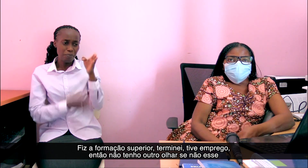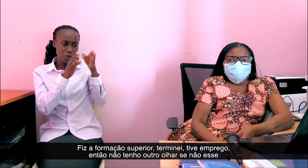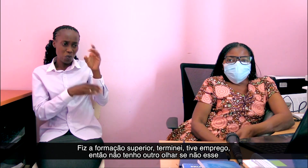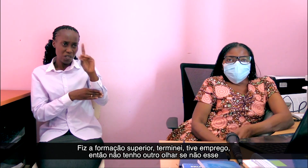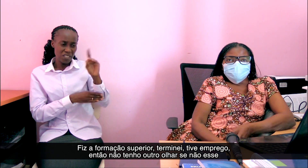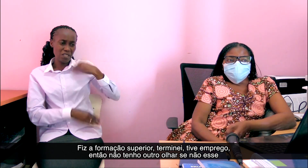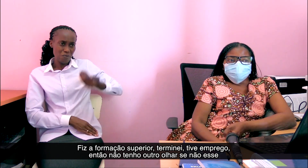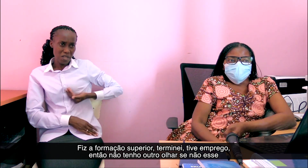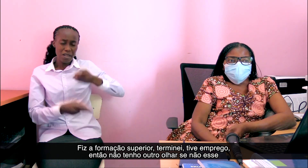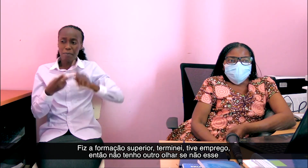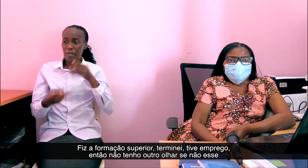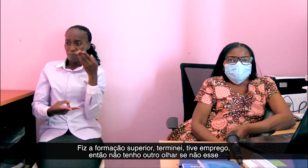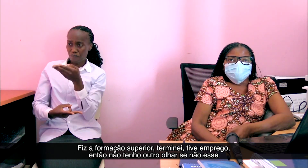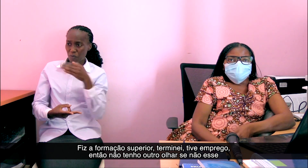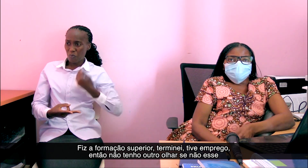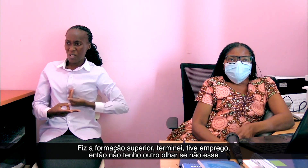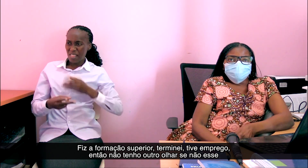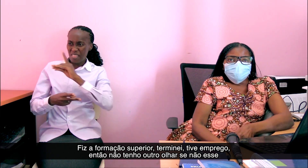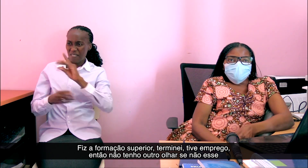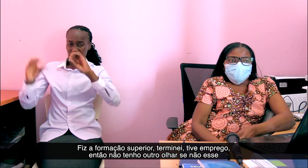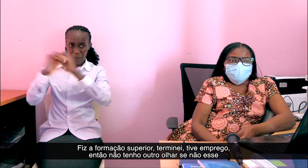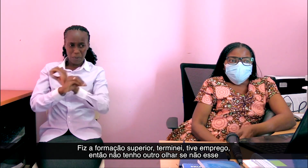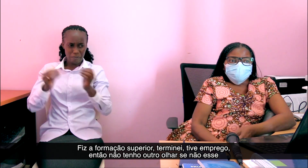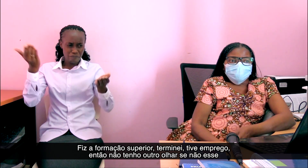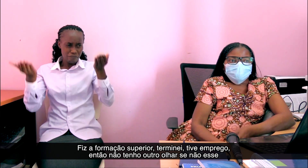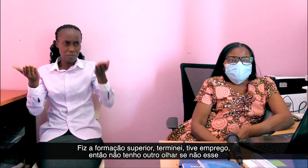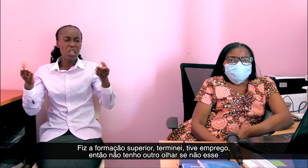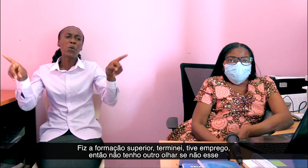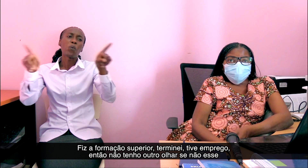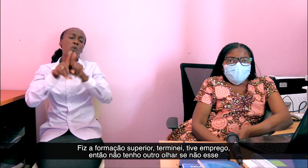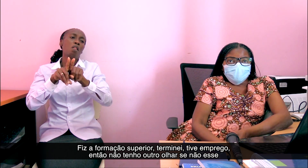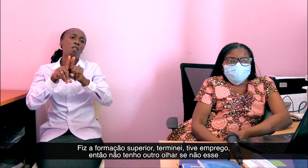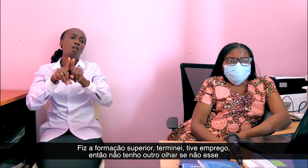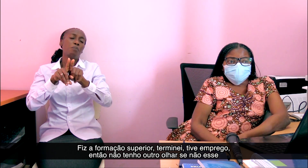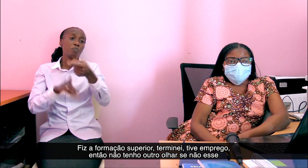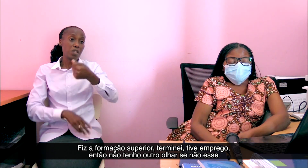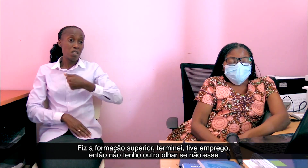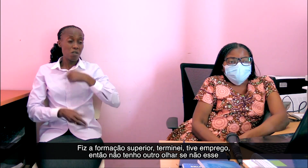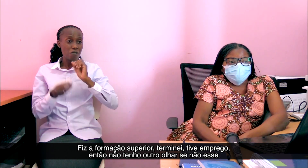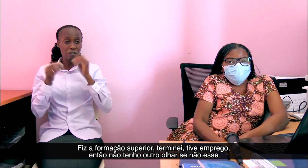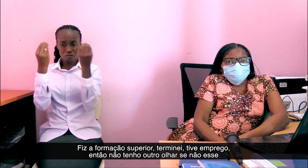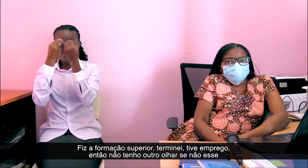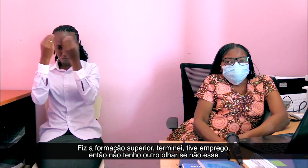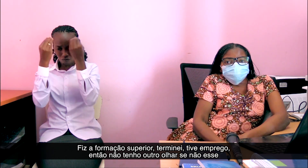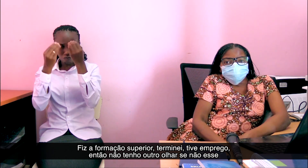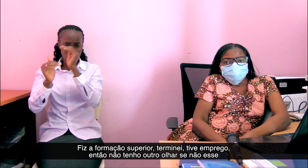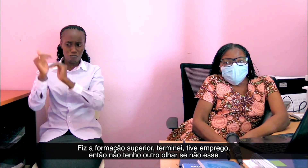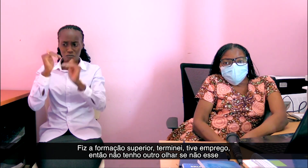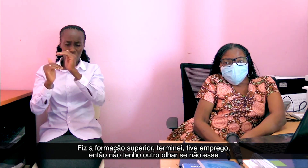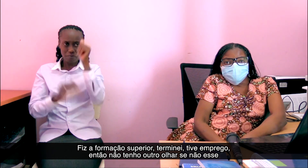a formação superior, terminei, tive emprego, então não tenho outro